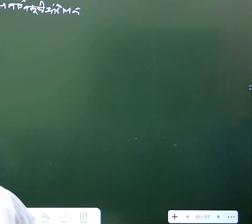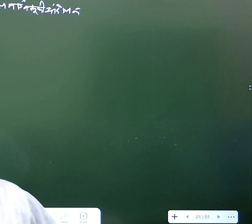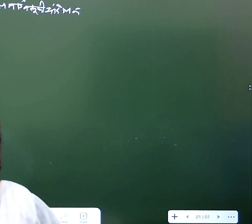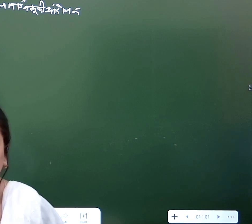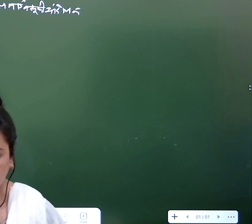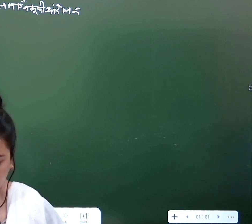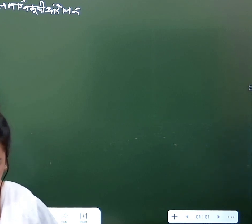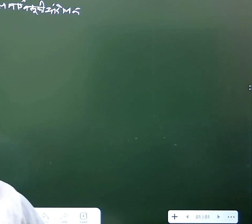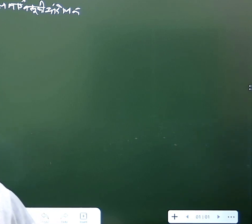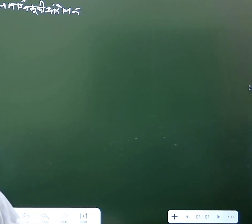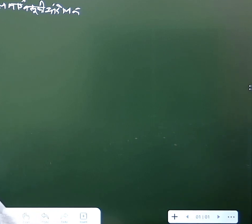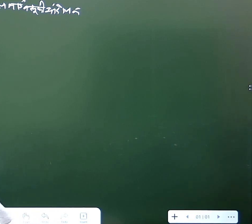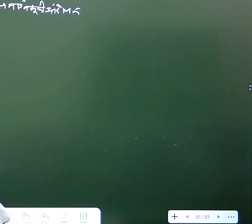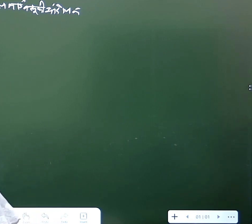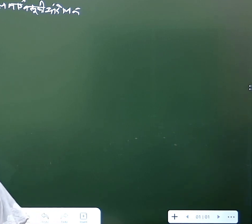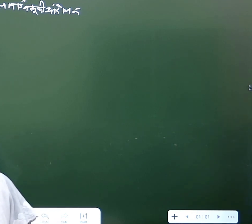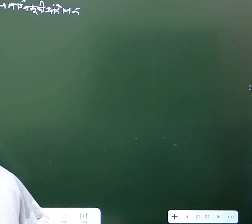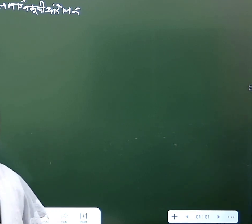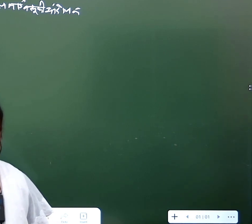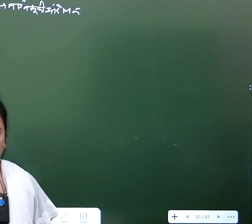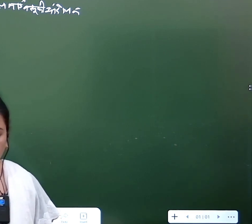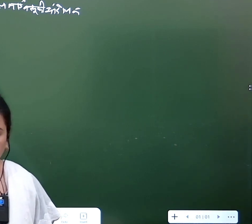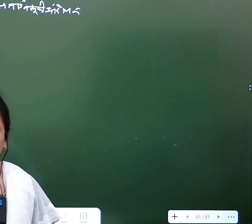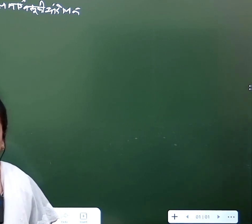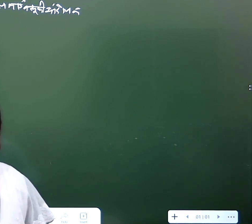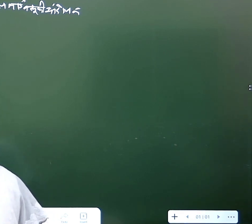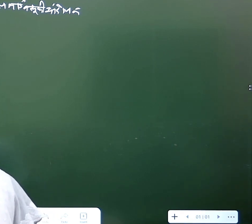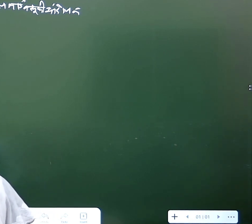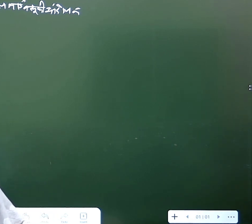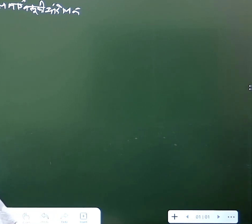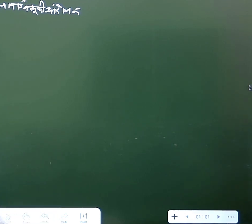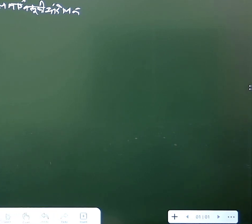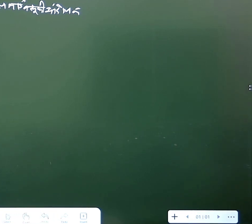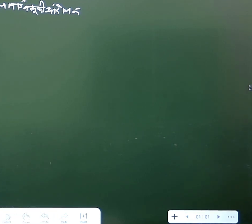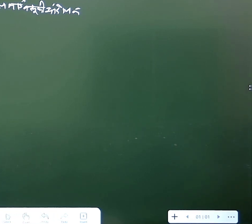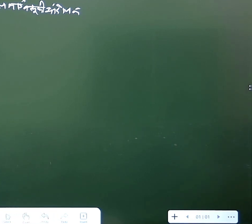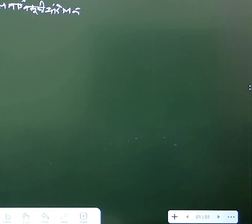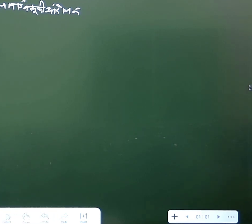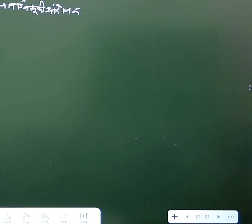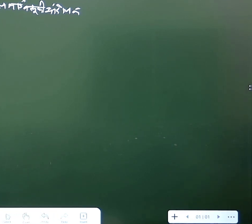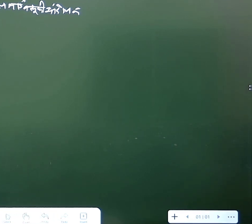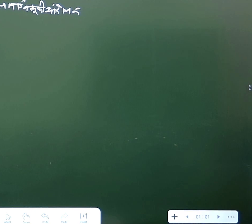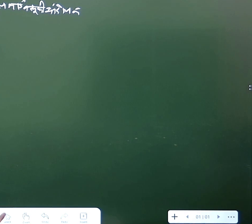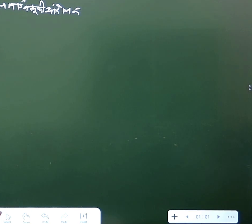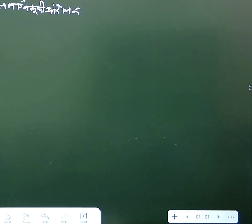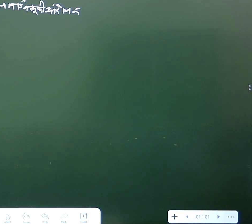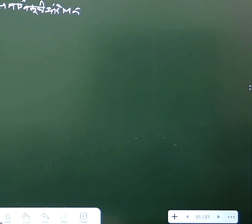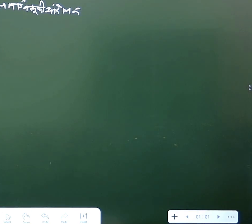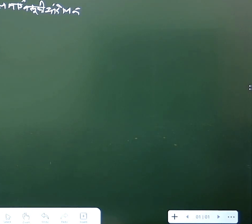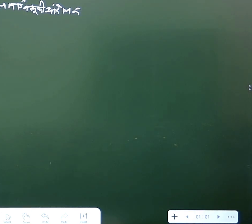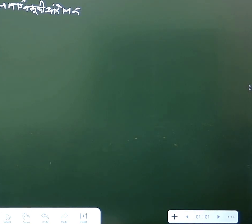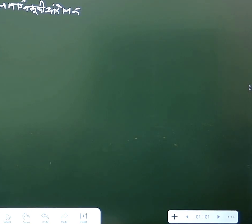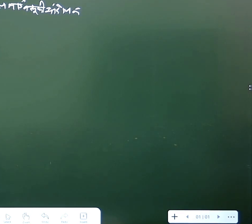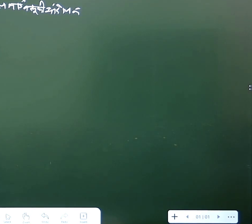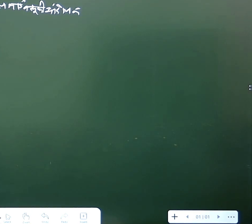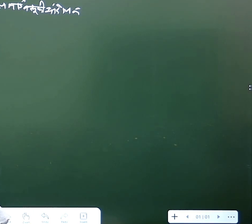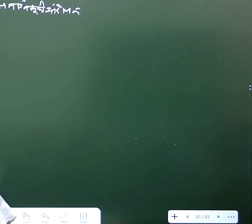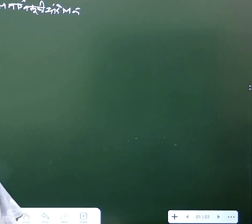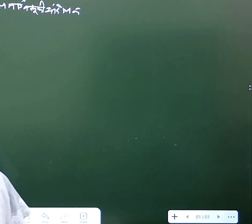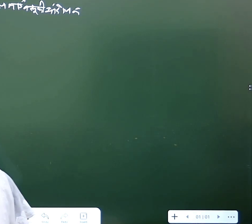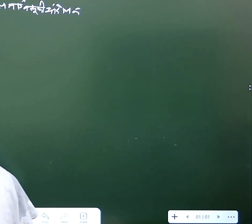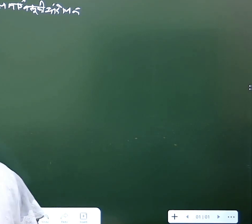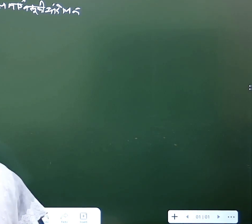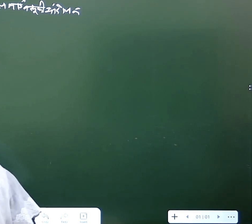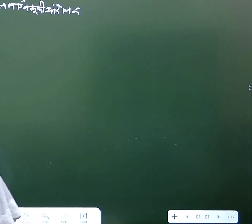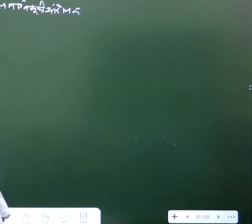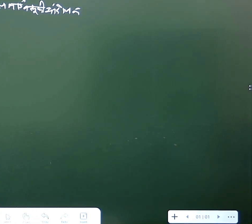कि जो है पहले चरण में इसका स्वरूप मूलतः धार्मिक आंदोलन रहा है, जिसका उद्देश्य हिंदू धर्म के सिद्धांतों